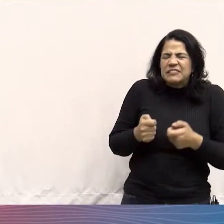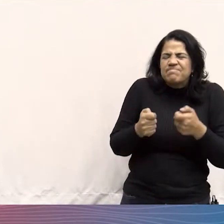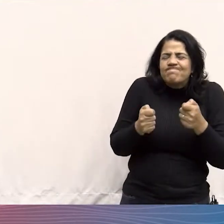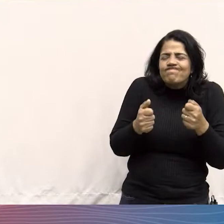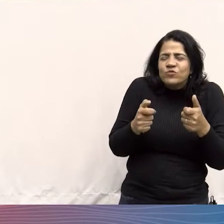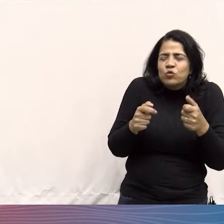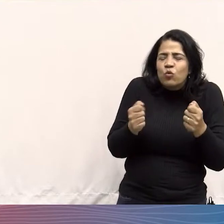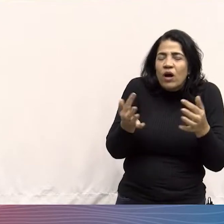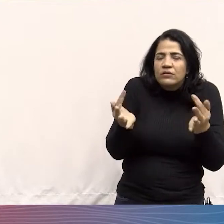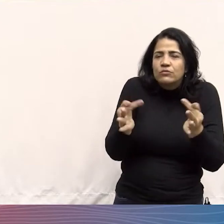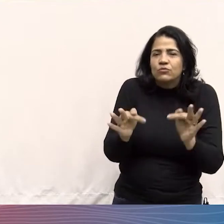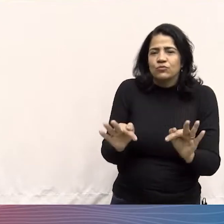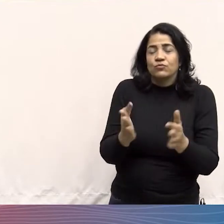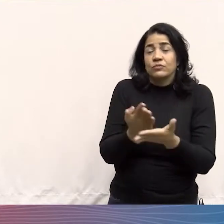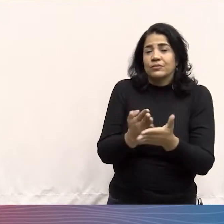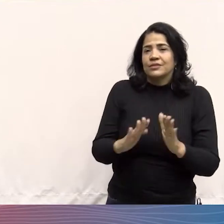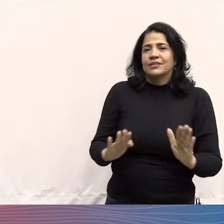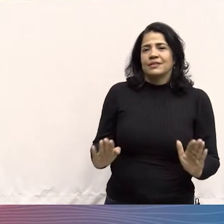terminar.